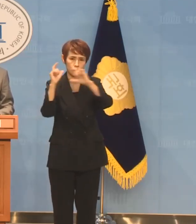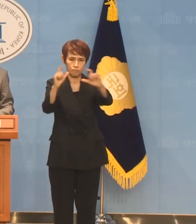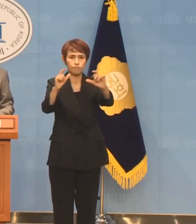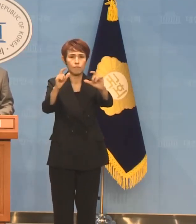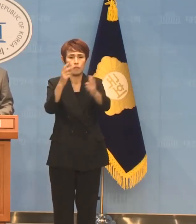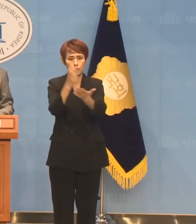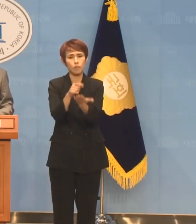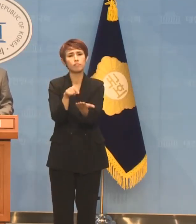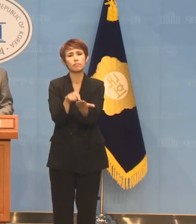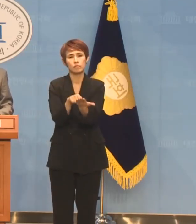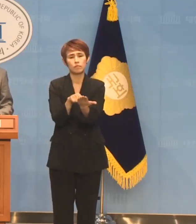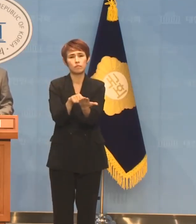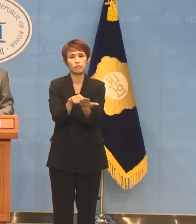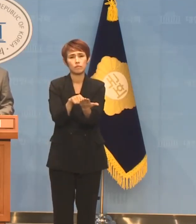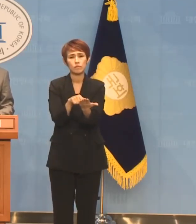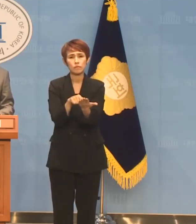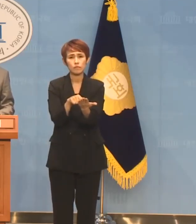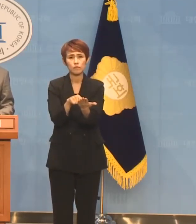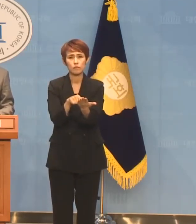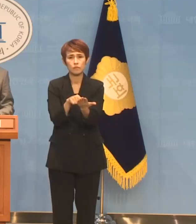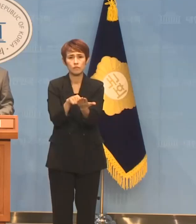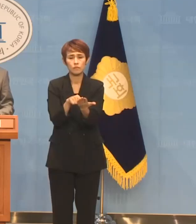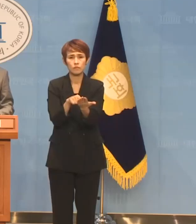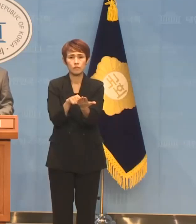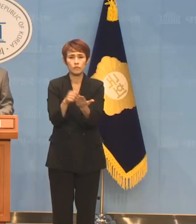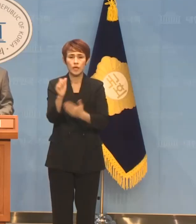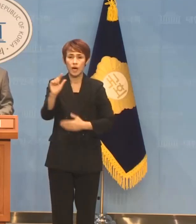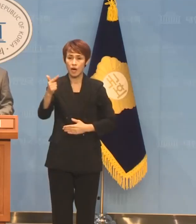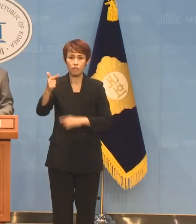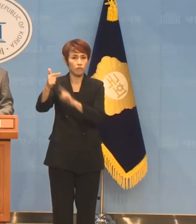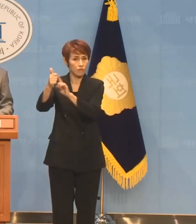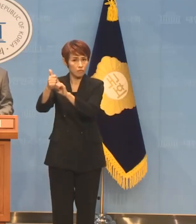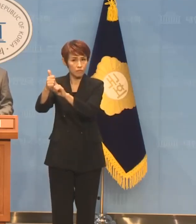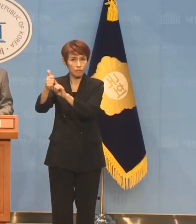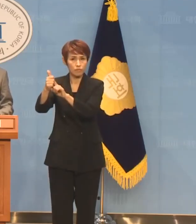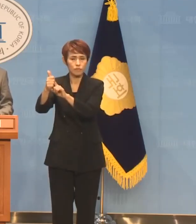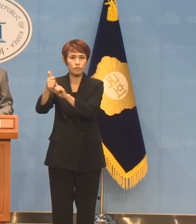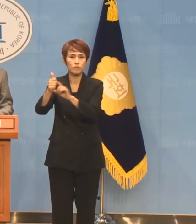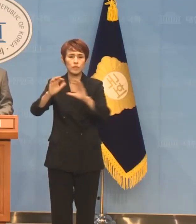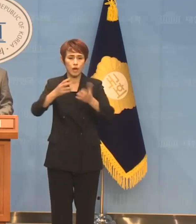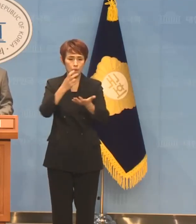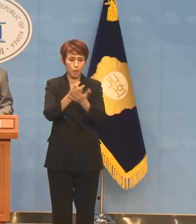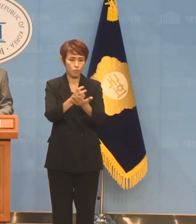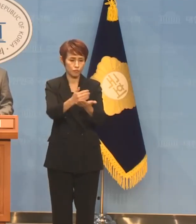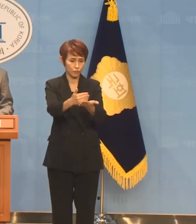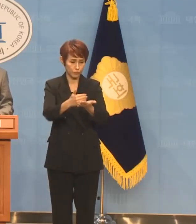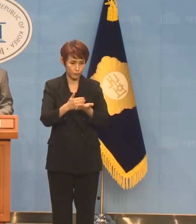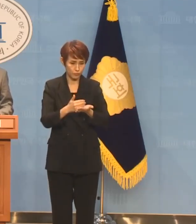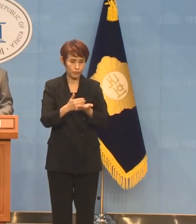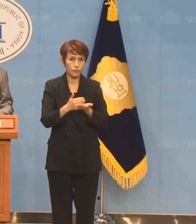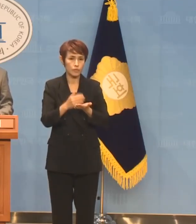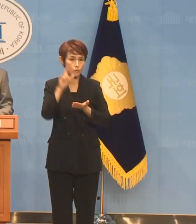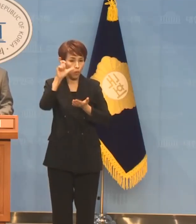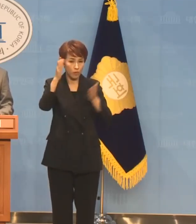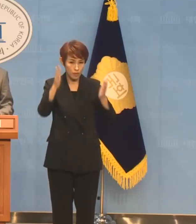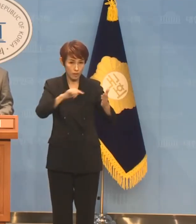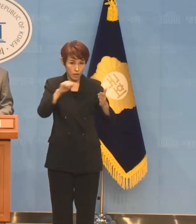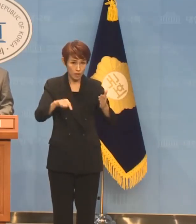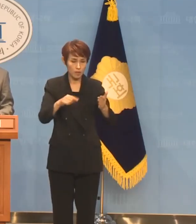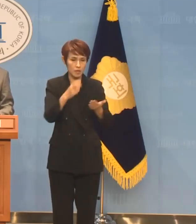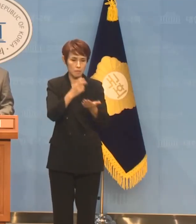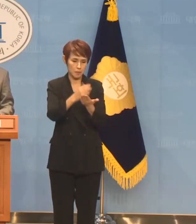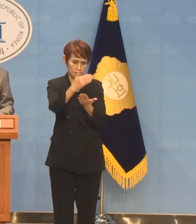공포하도록 규정되어 있습니다. 한 권한 대행은 헌법이 부여한 기간 동안